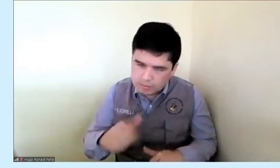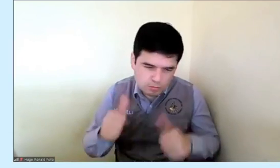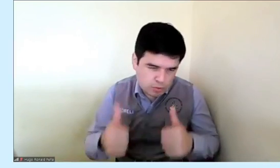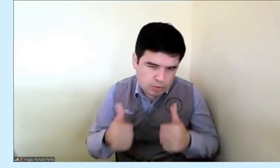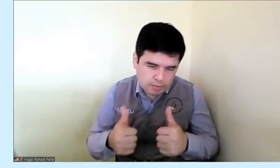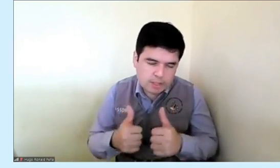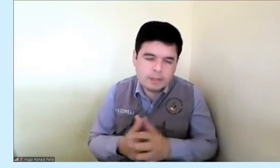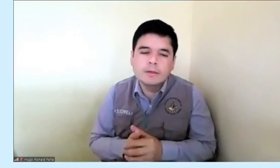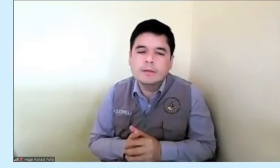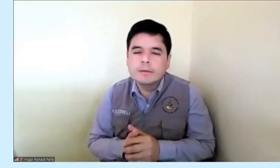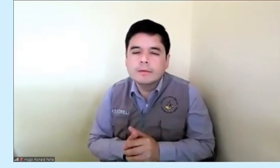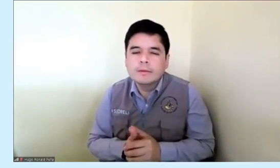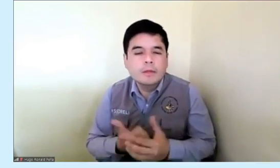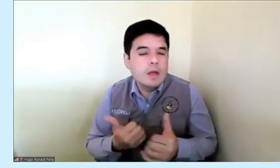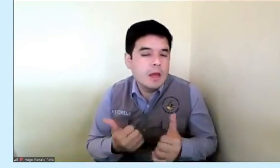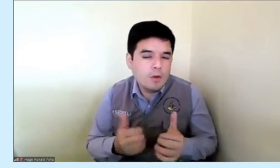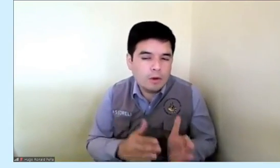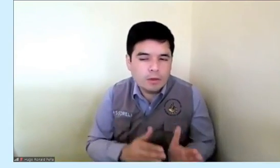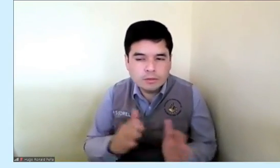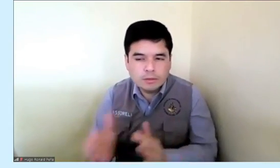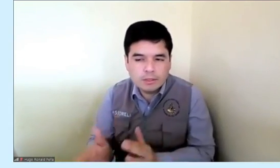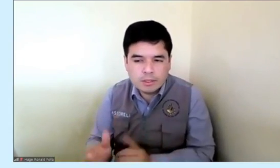Muy bien, niños. Muy bien.